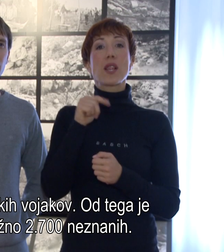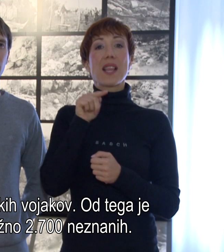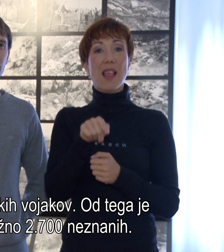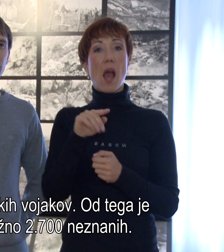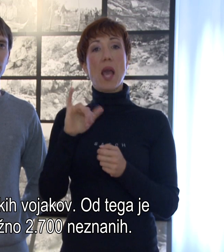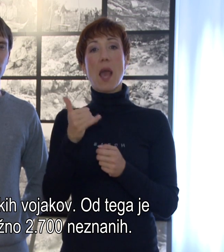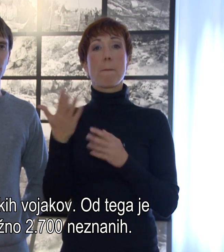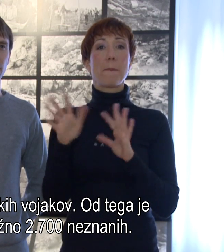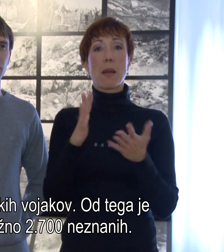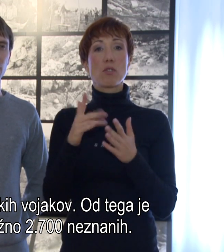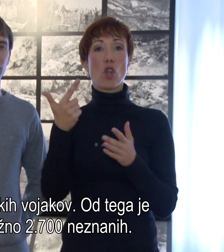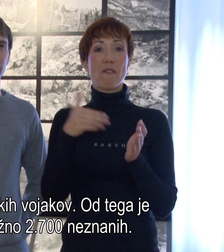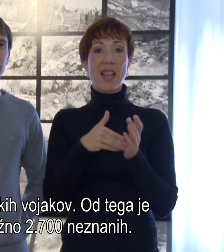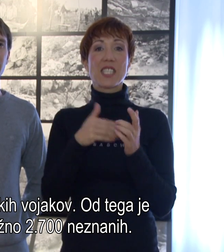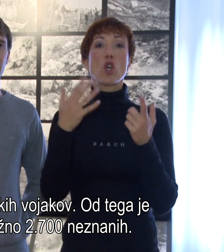približno 2700 neznanih.